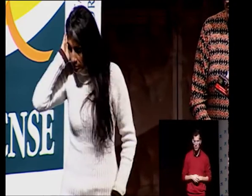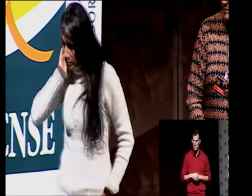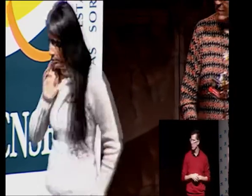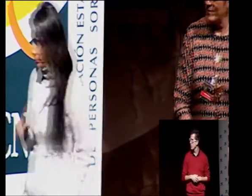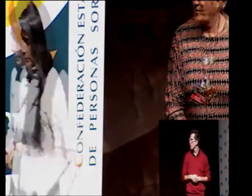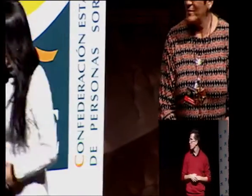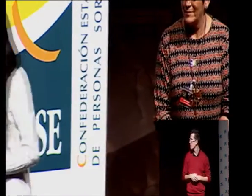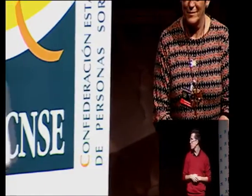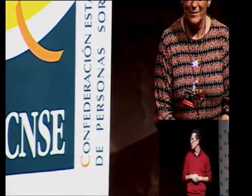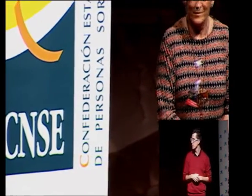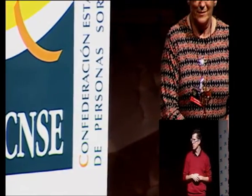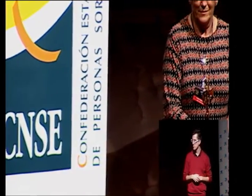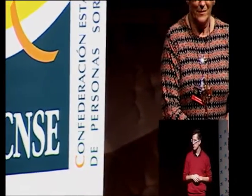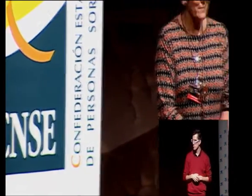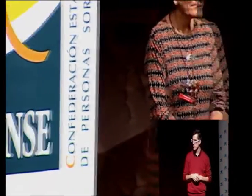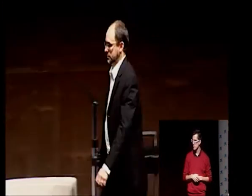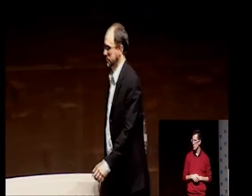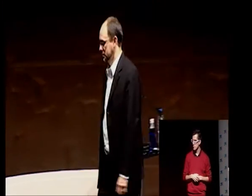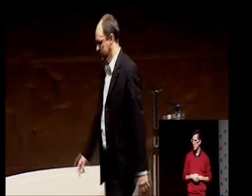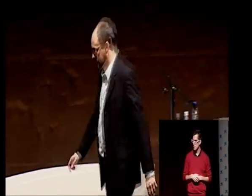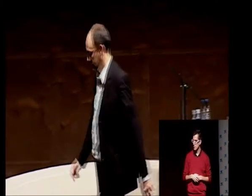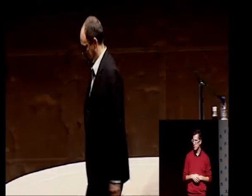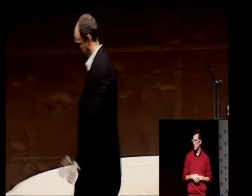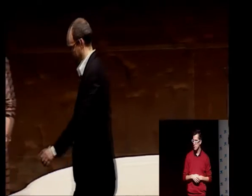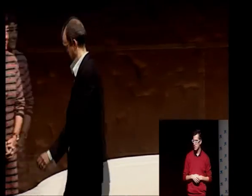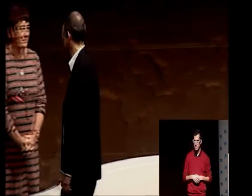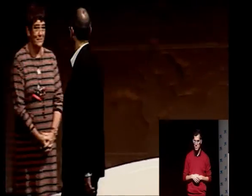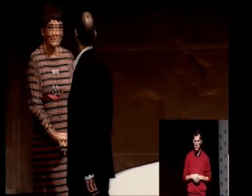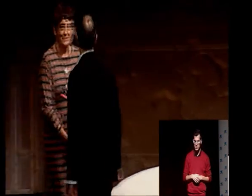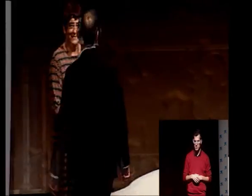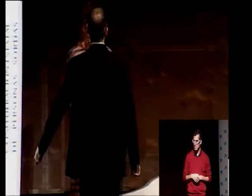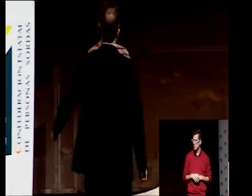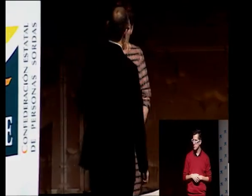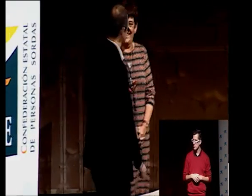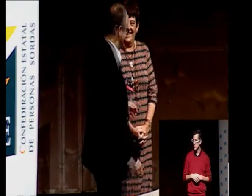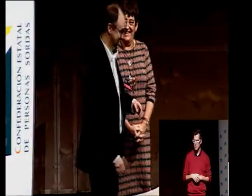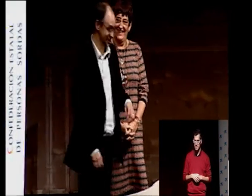que como que la cultura sorda desaparezca yo no sé si esto es así o